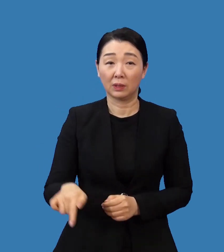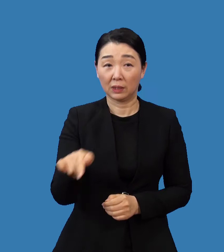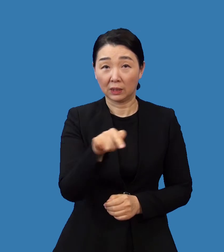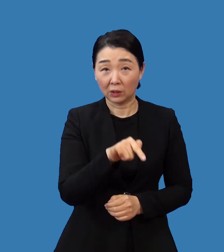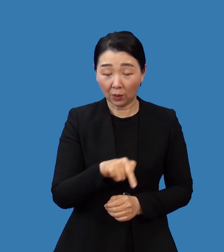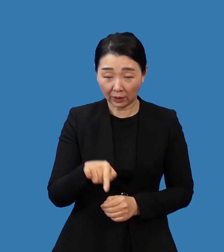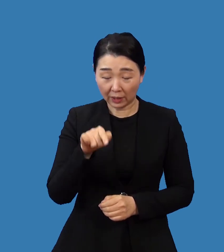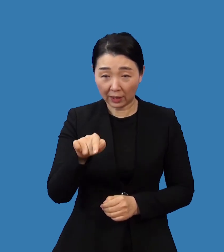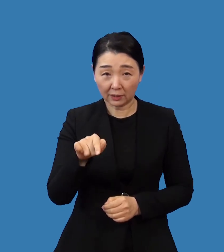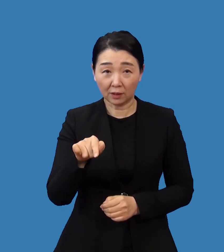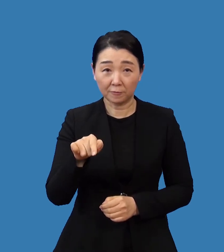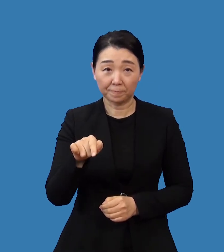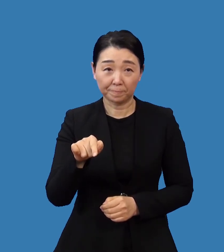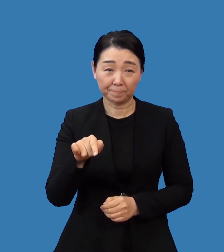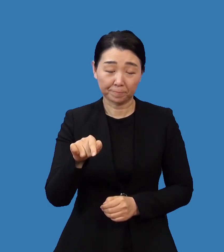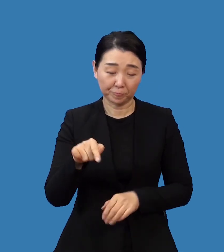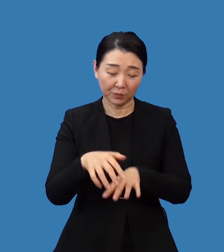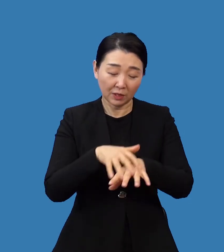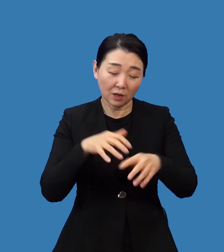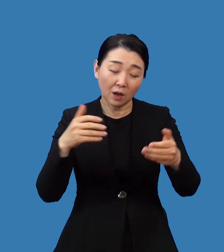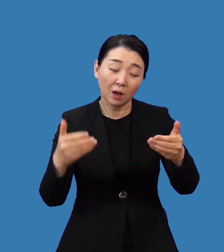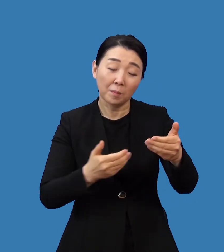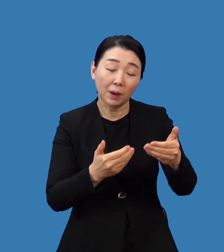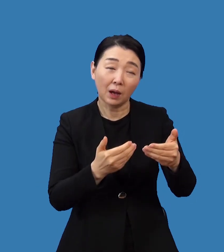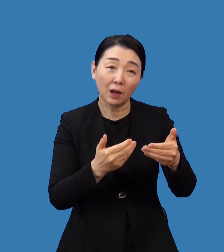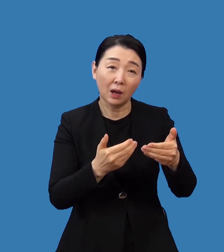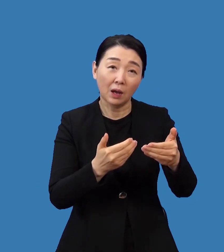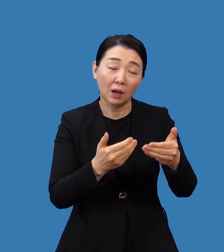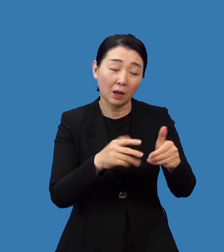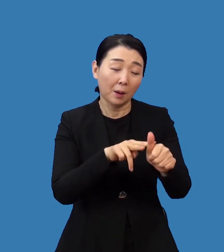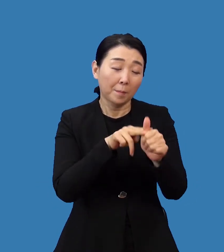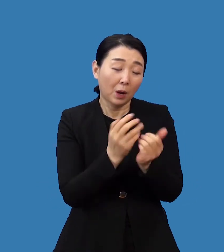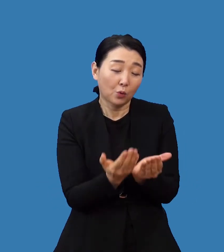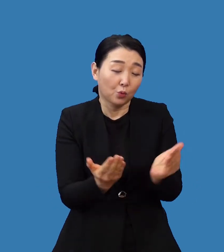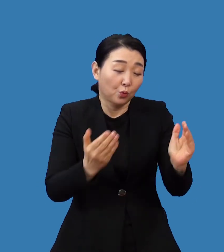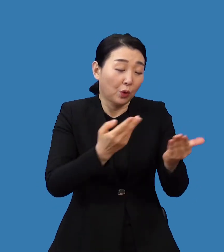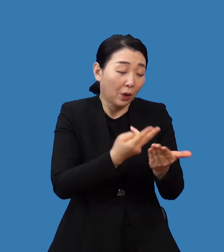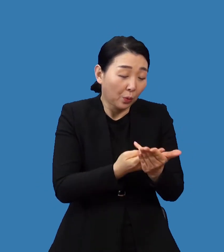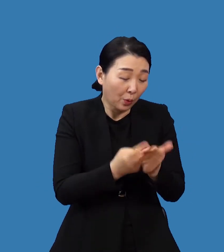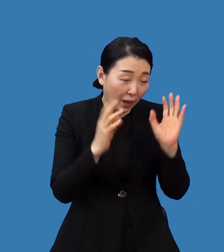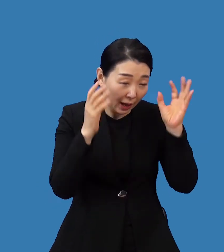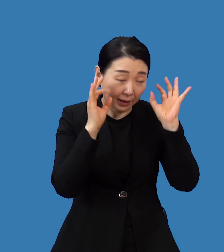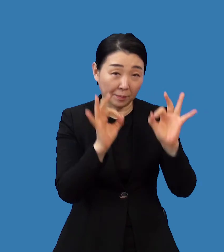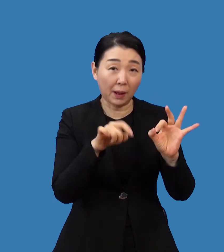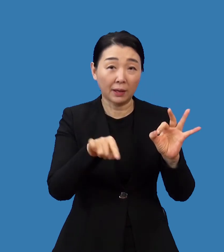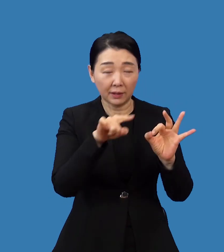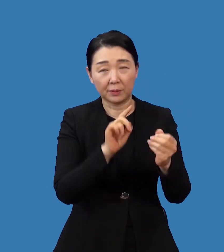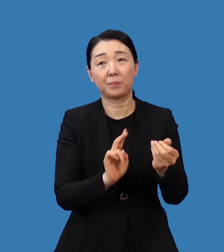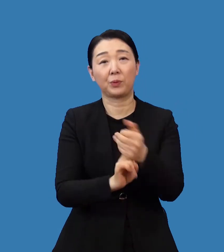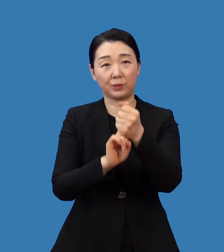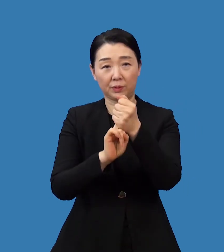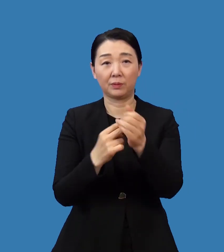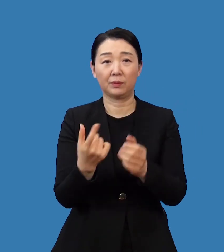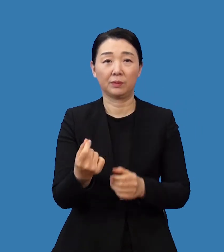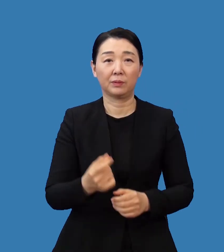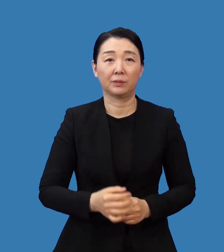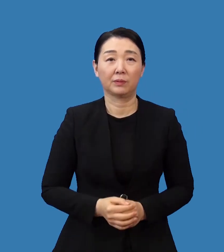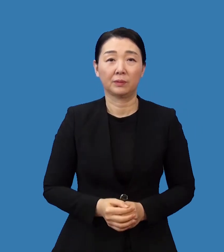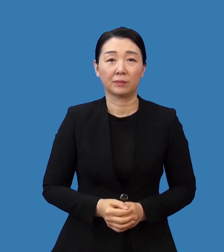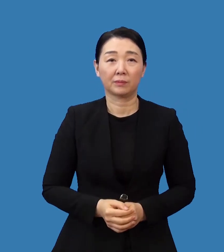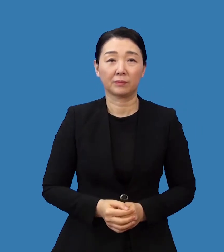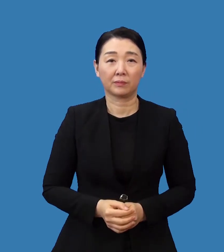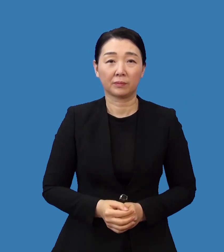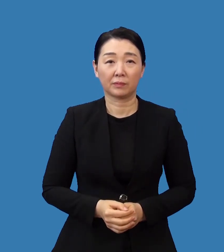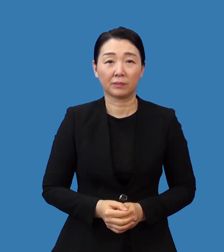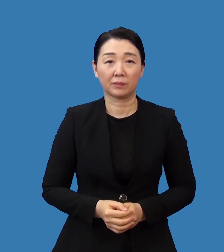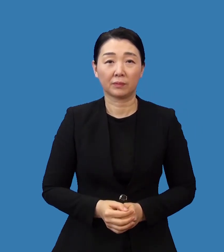너희가 가서 강보에 쌓여 구유에 누워 있는 아기를 보리니 이것이 너희에게 표적이니라. 자,